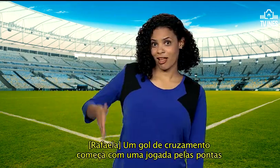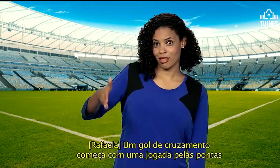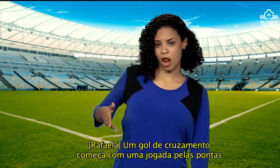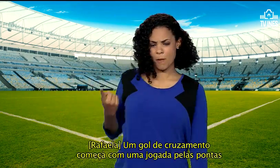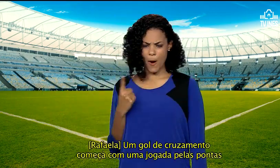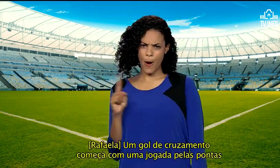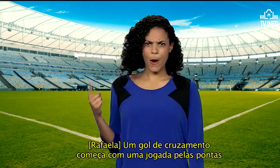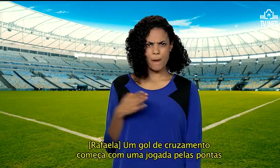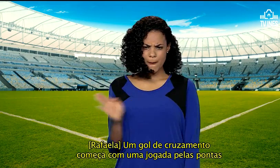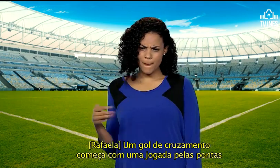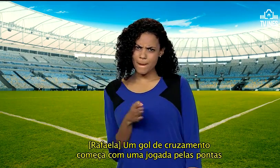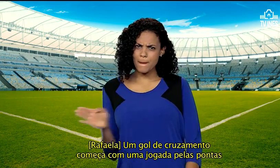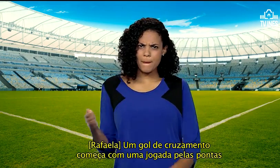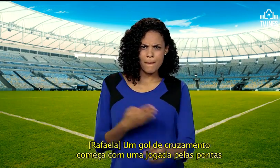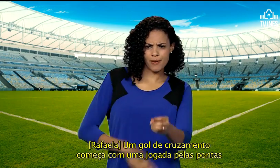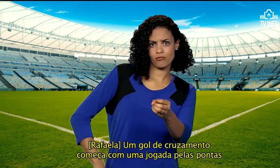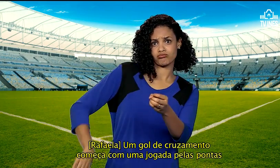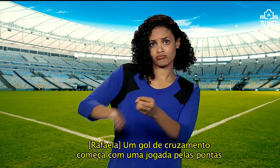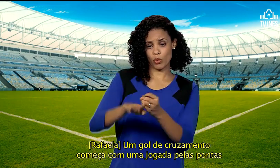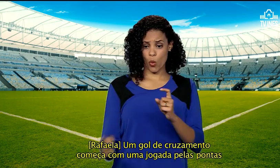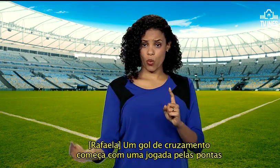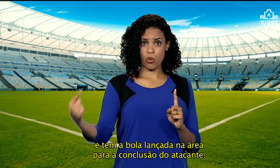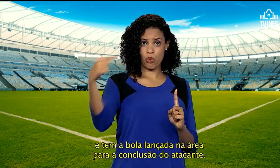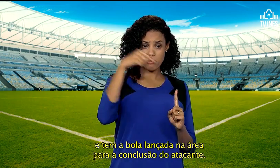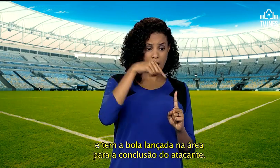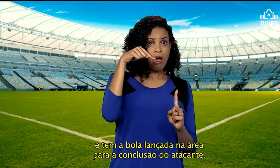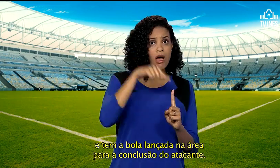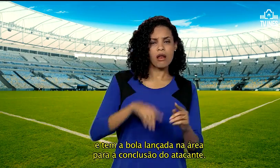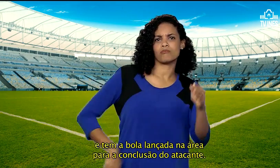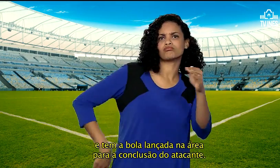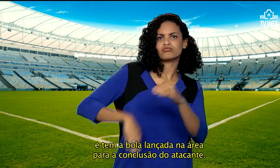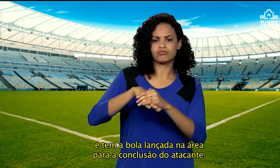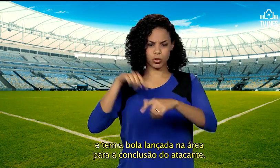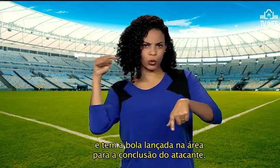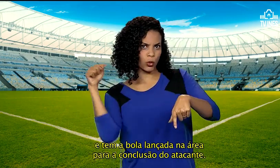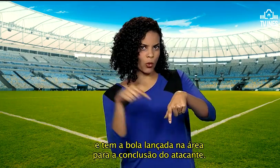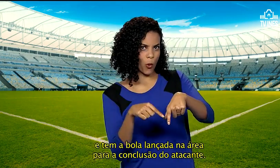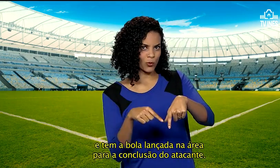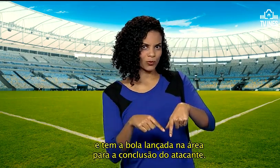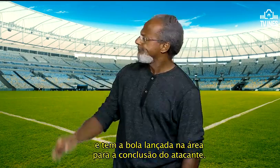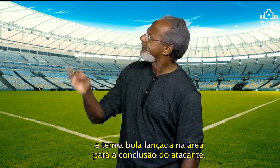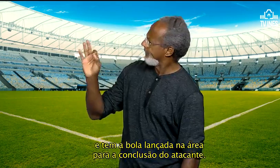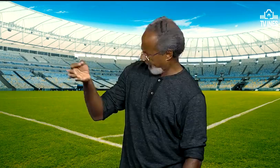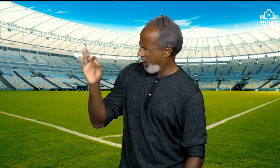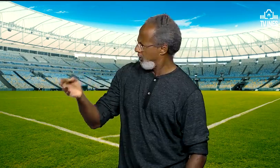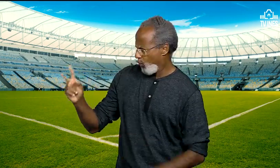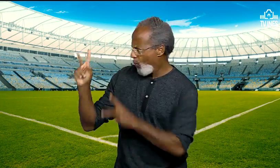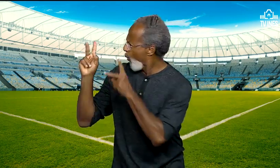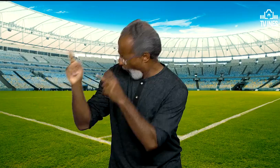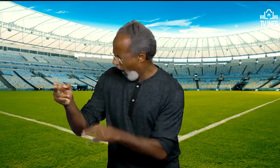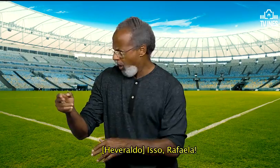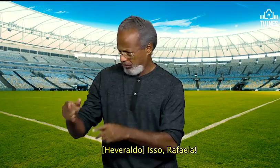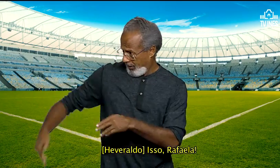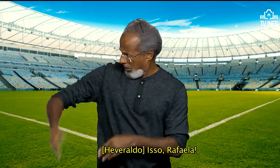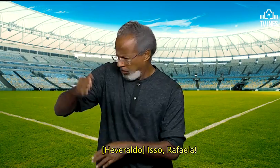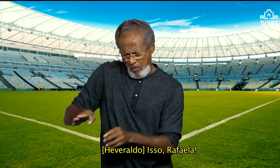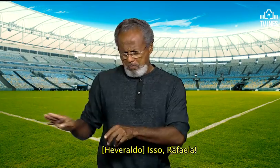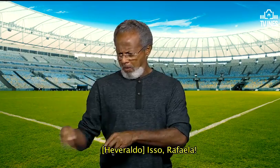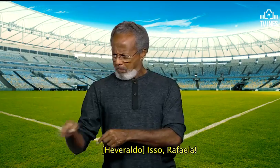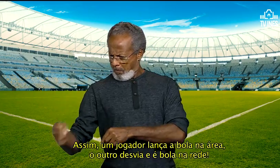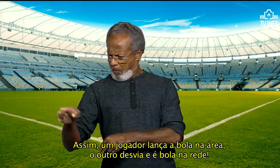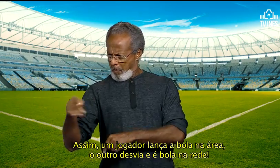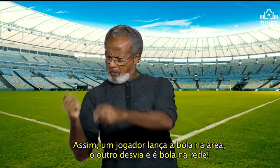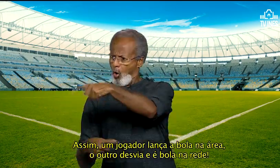Um gol de cruzamento começa com uma jogada pelas pontas e tem a bola lançada na área para a conclusão do atacante. Isso,